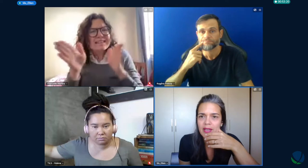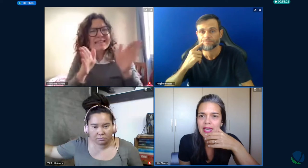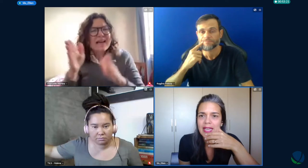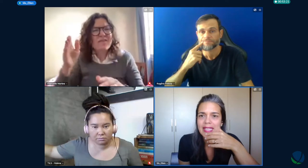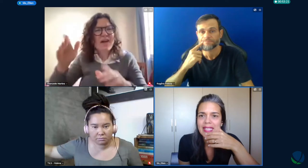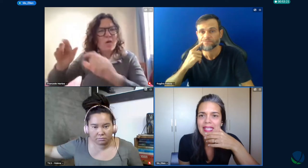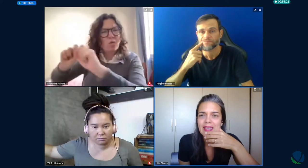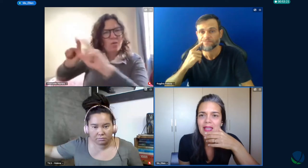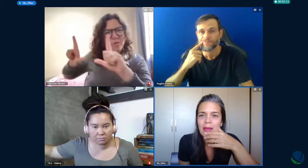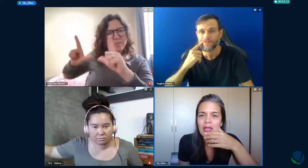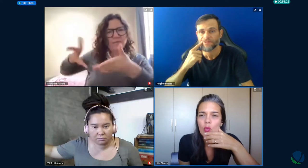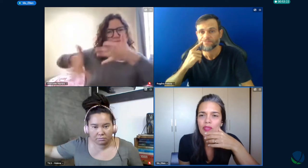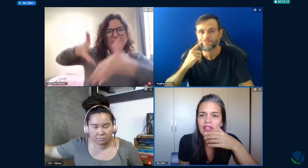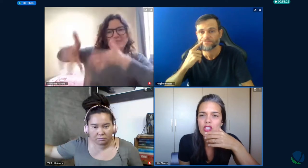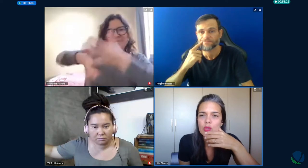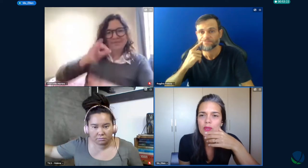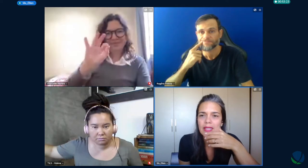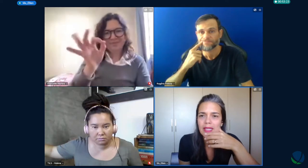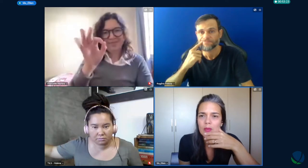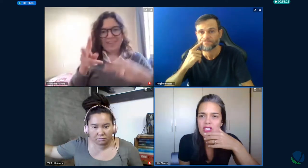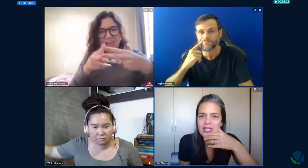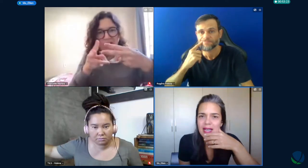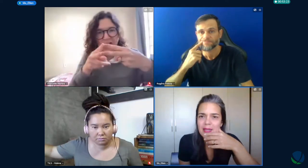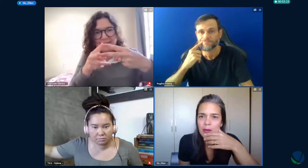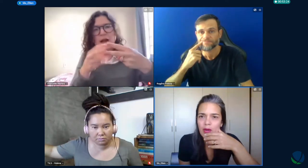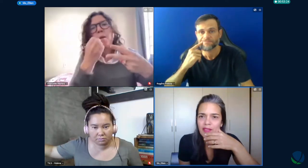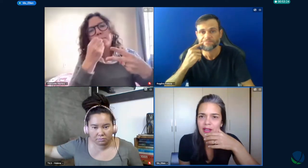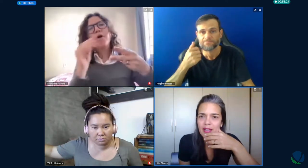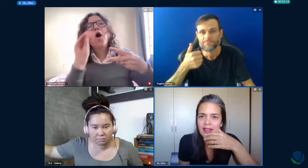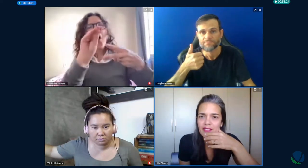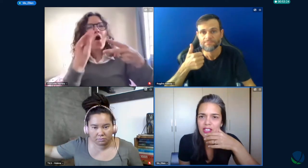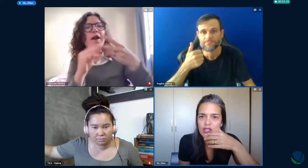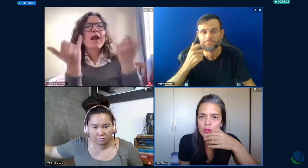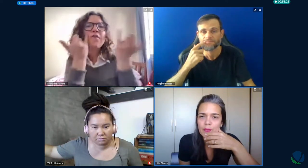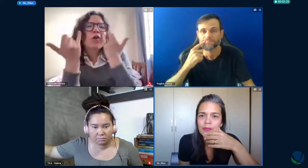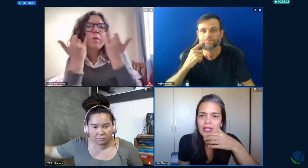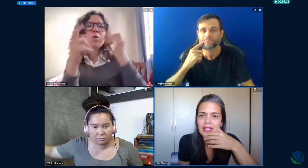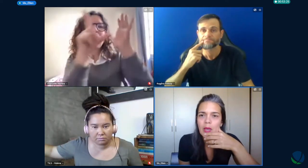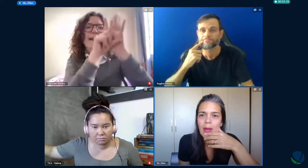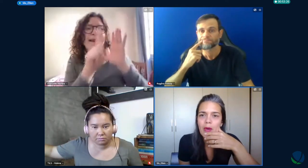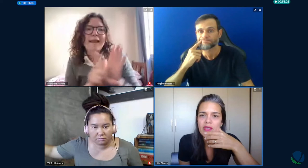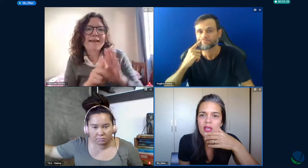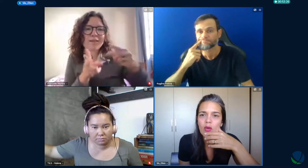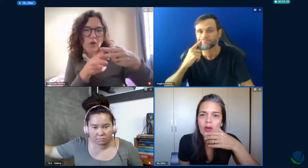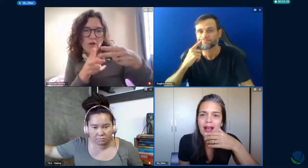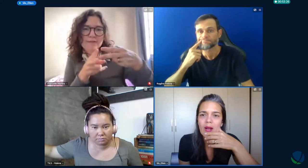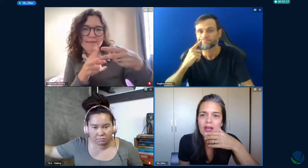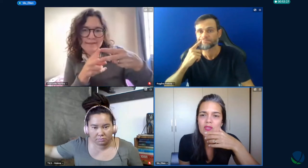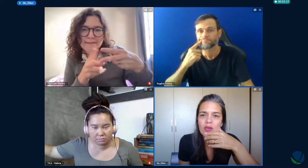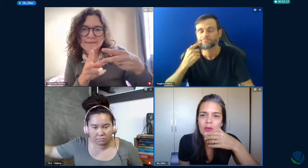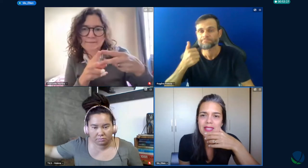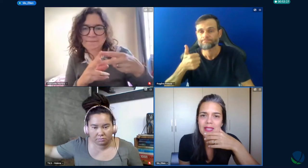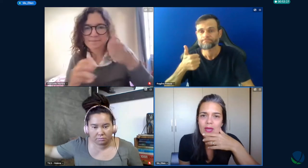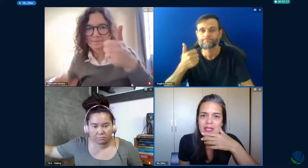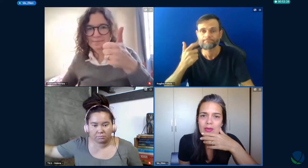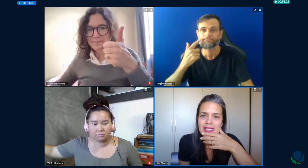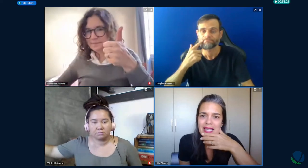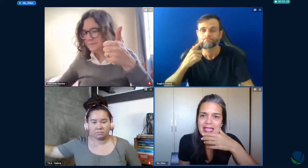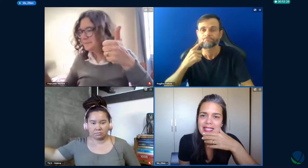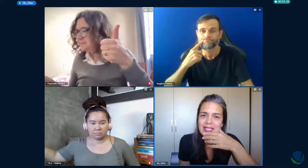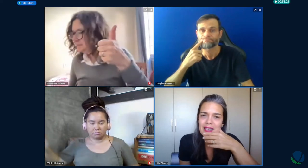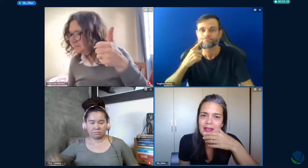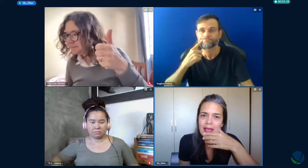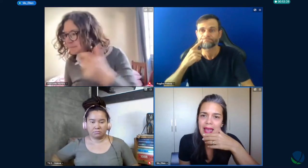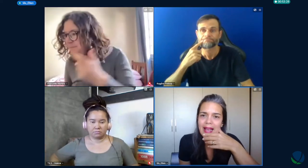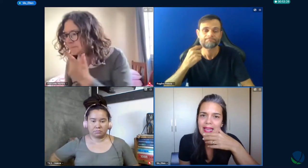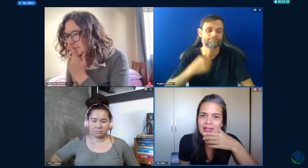prova. E também o vídeo em língua de sinais, a prova em vídeo. Então, é bom você colocar quais são as